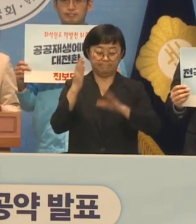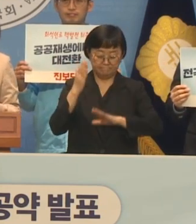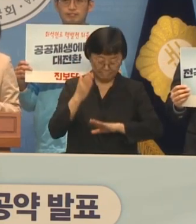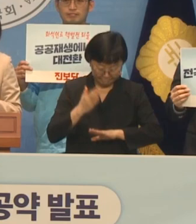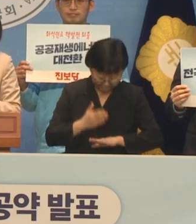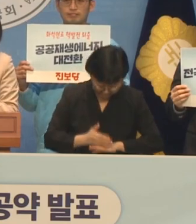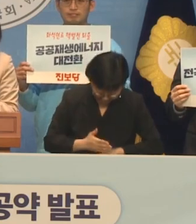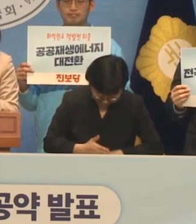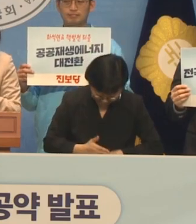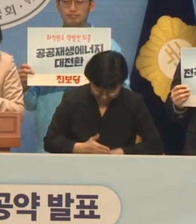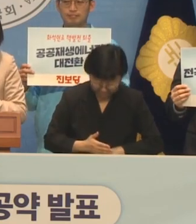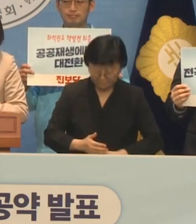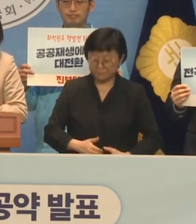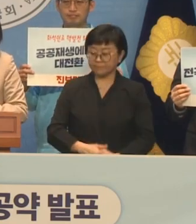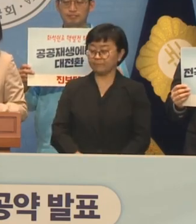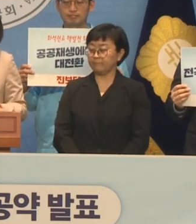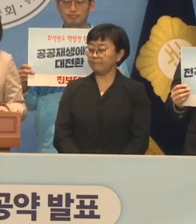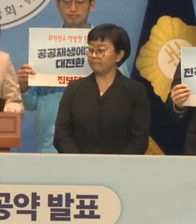감사합니다.